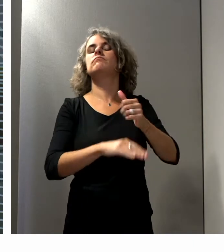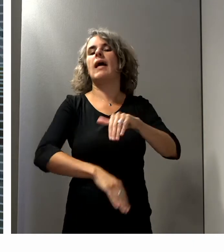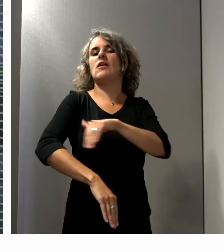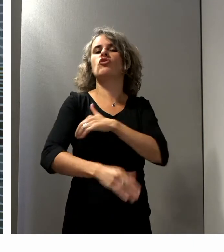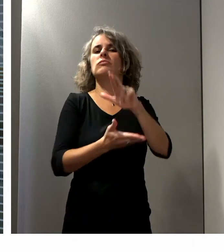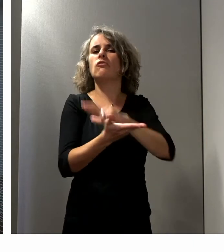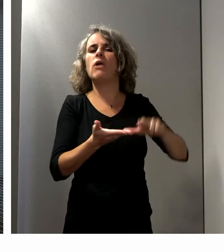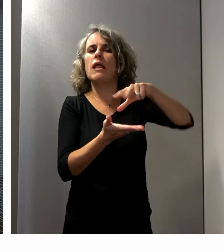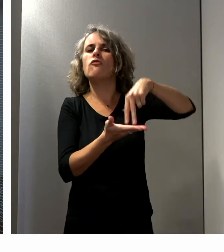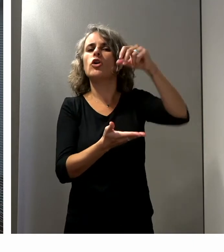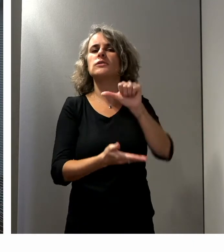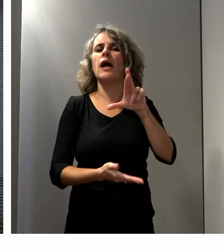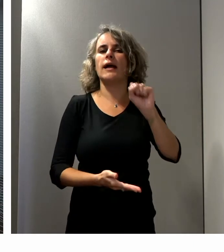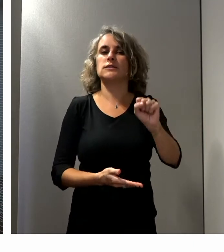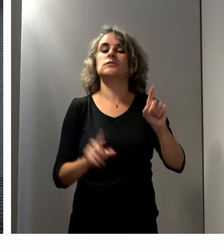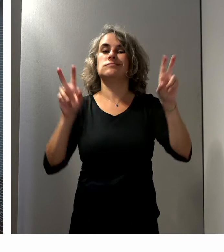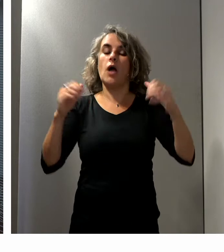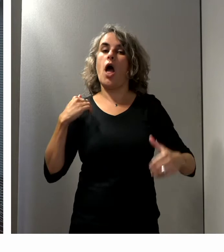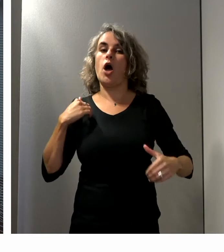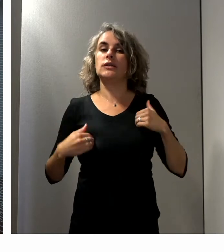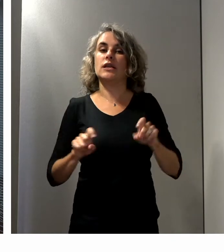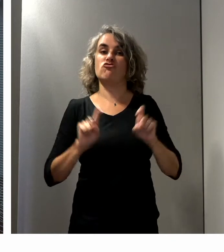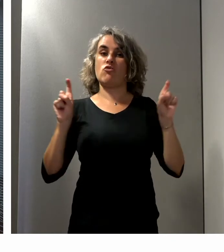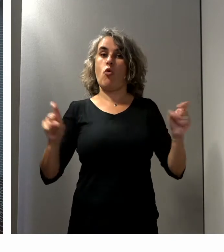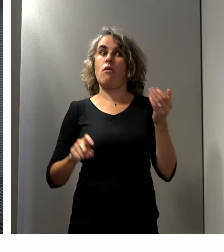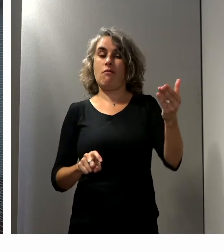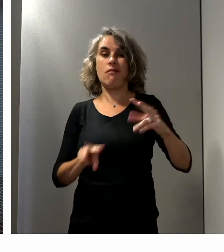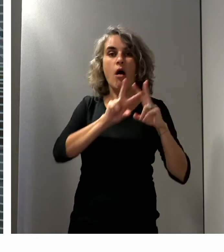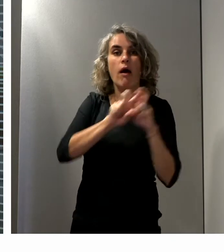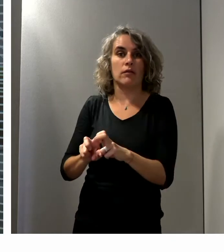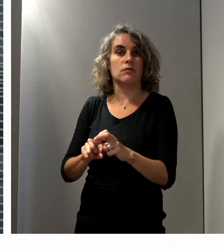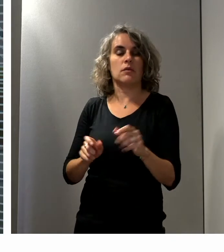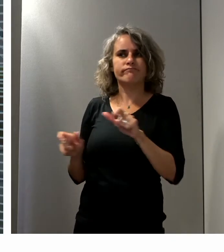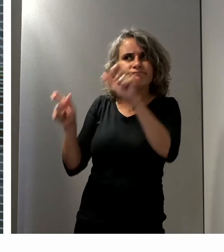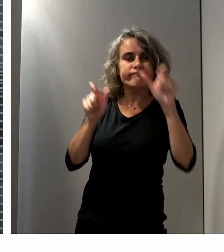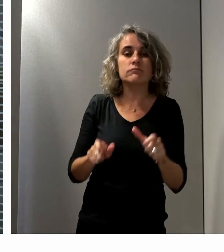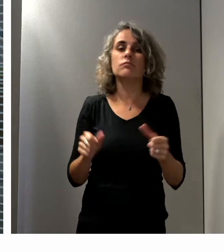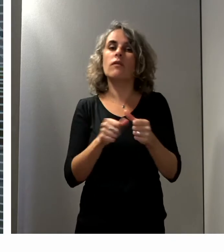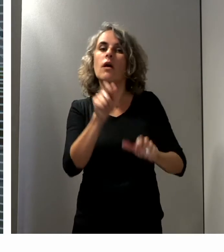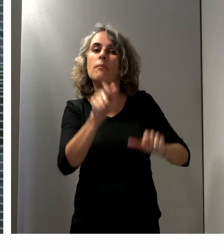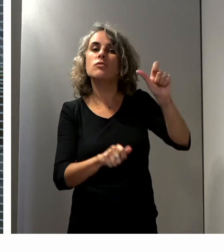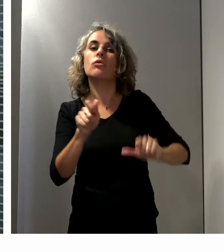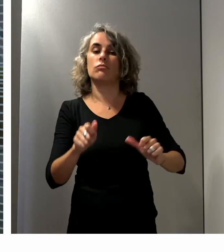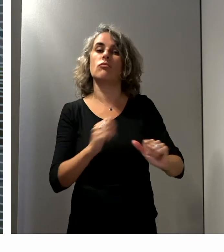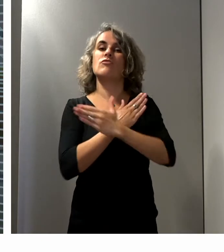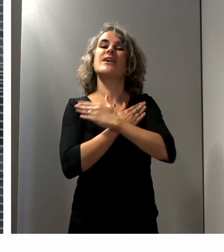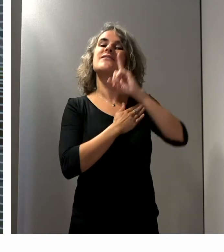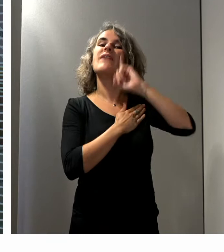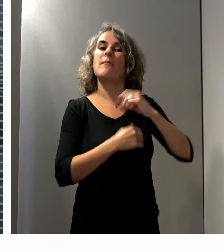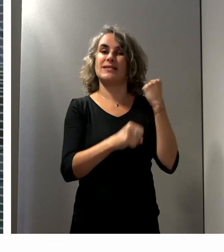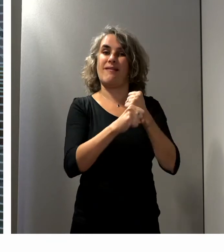régionale d'Île-de-France qui s'appelle Handi Gynéco et qui a fait intervenir en fait des sages-femmes à l'intérieur des